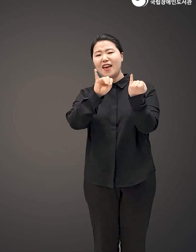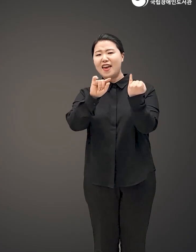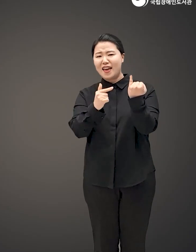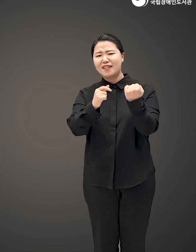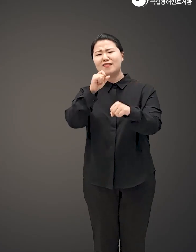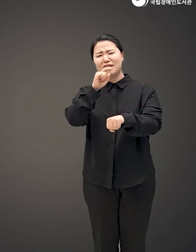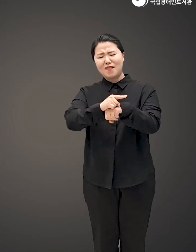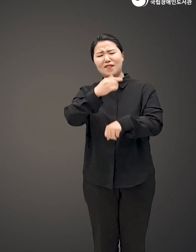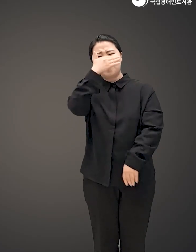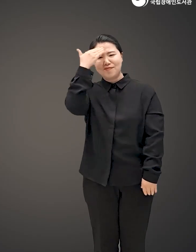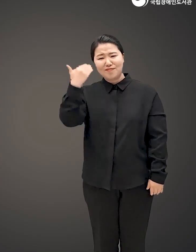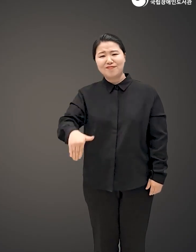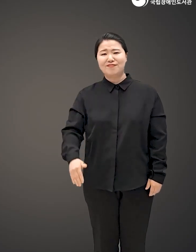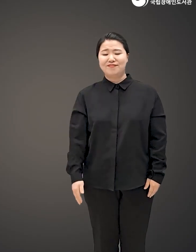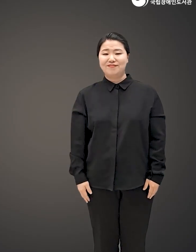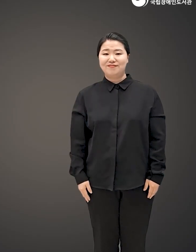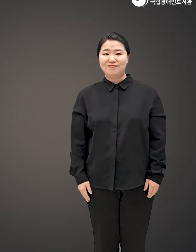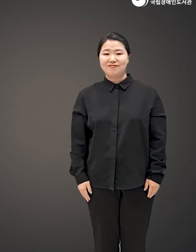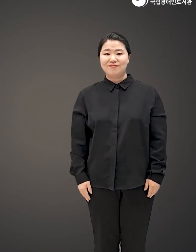애니라서 다행이었다.